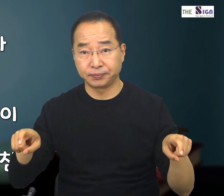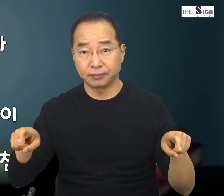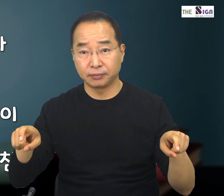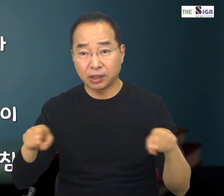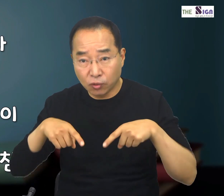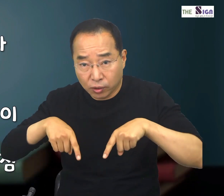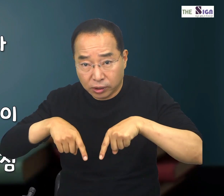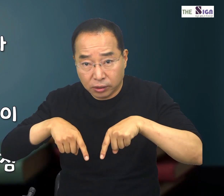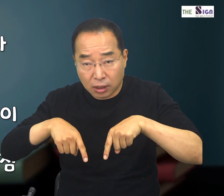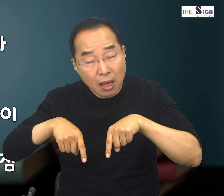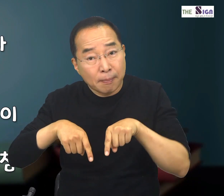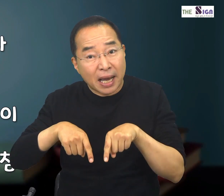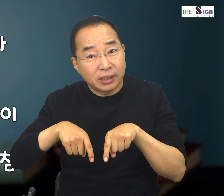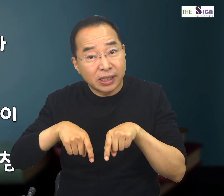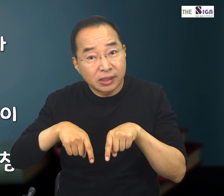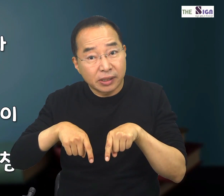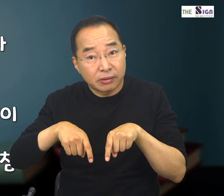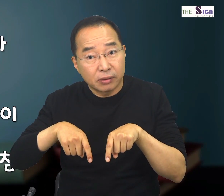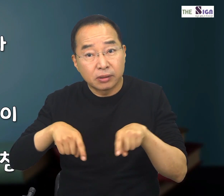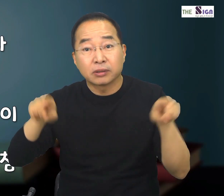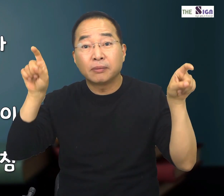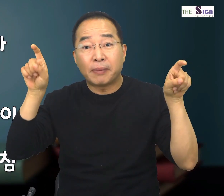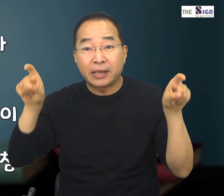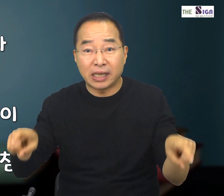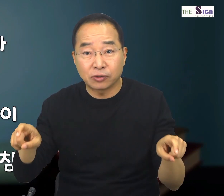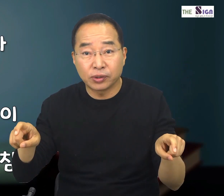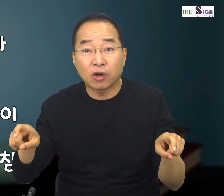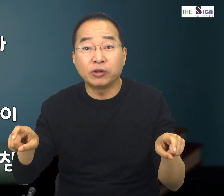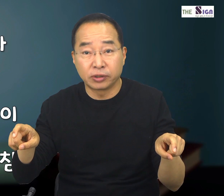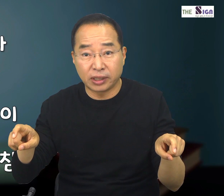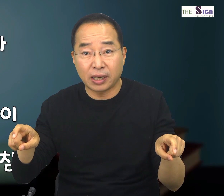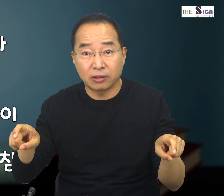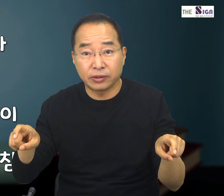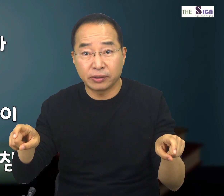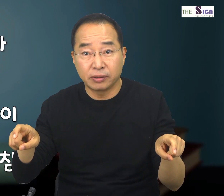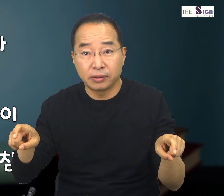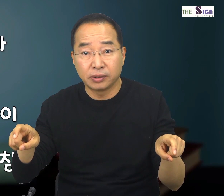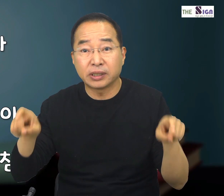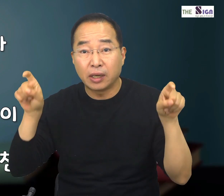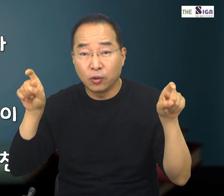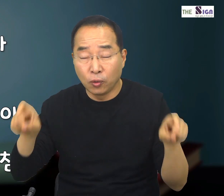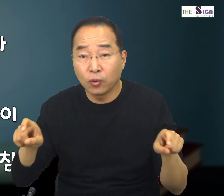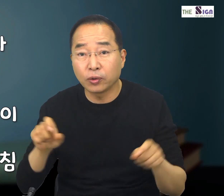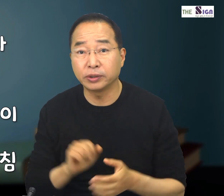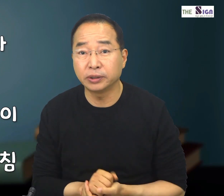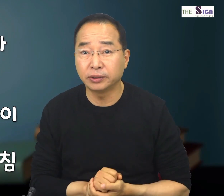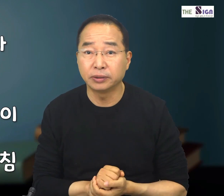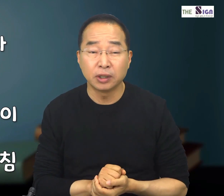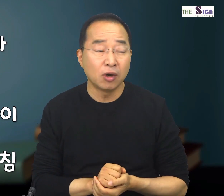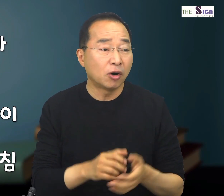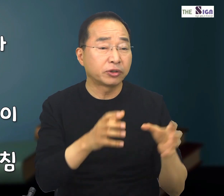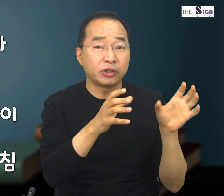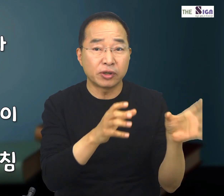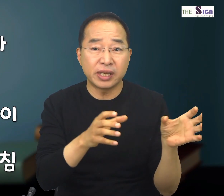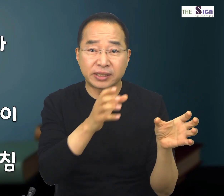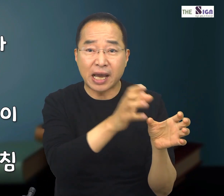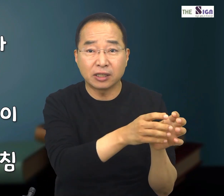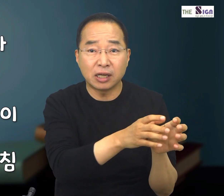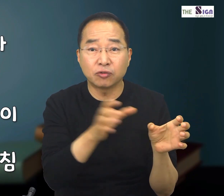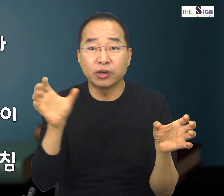자, 이거는 발을 상징해요. 그럼 발을 양쪽에다 걸쳤다라는 거예요. 자, 요런 거는 어떤 여기에 장하고 여기